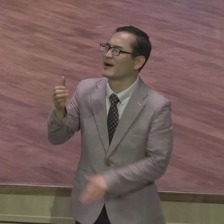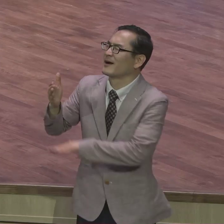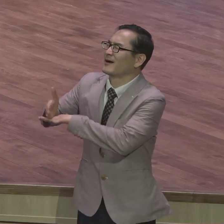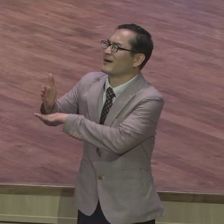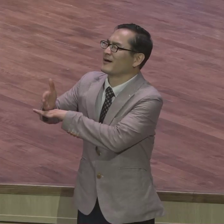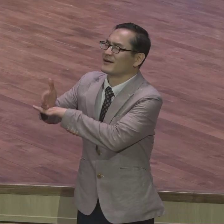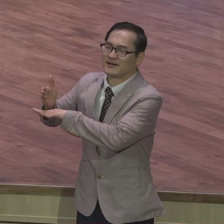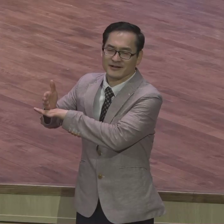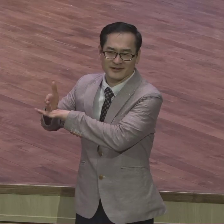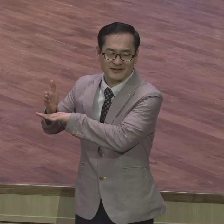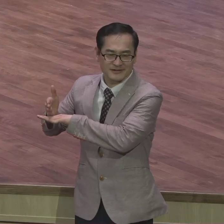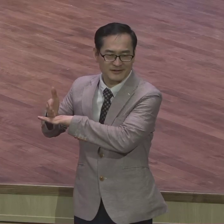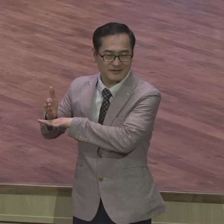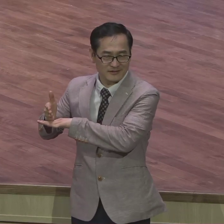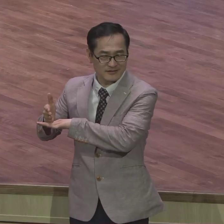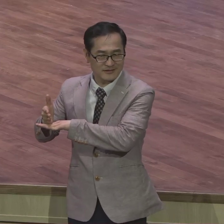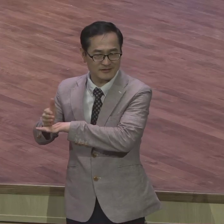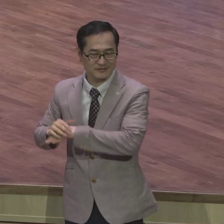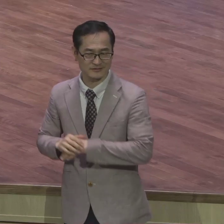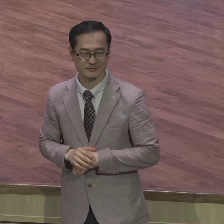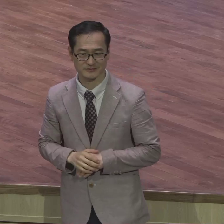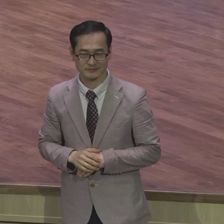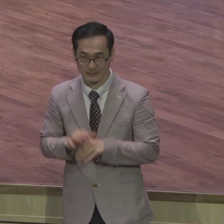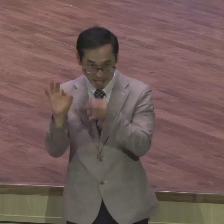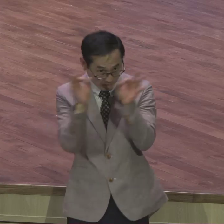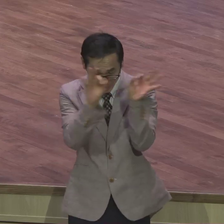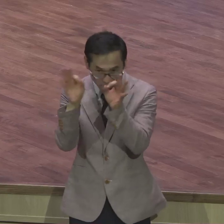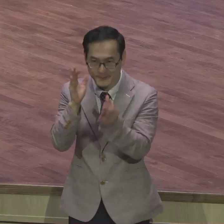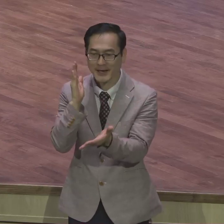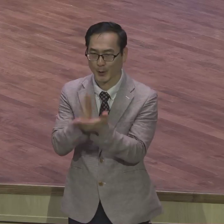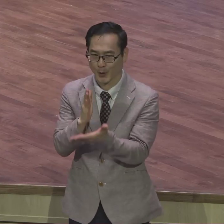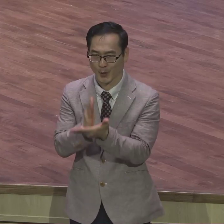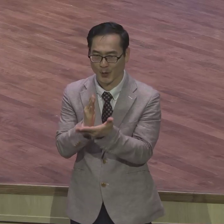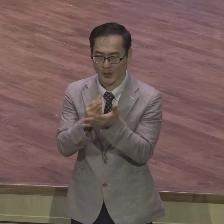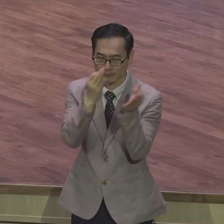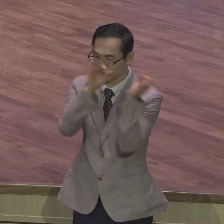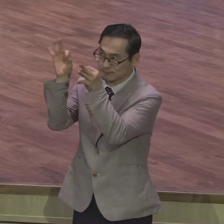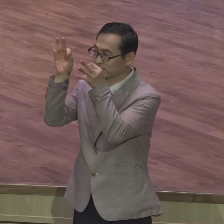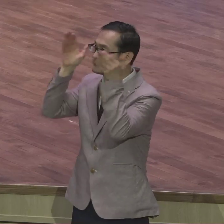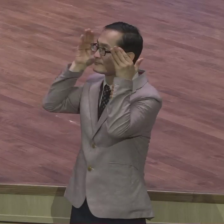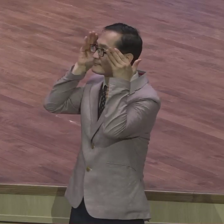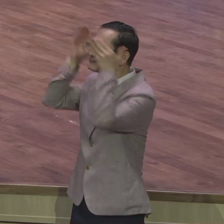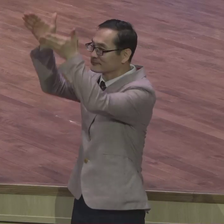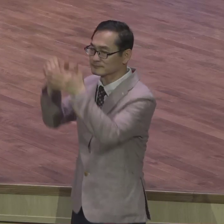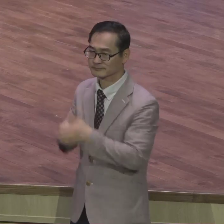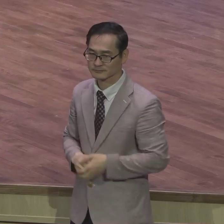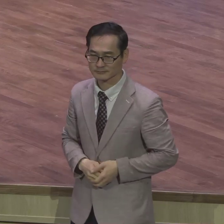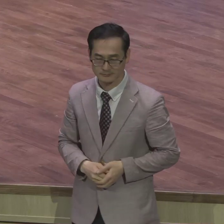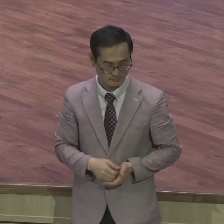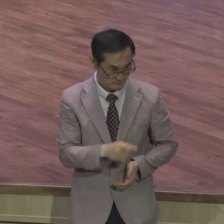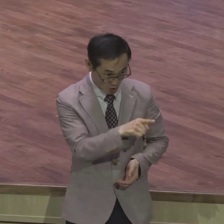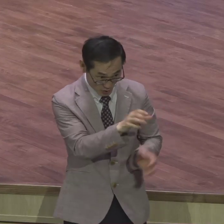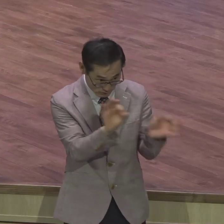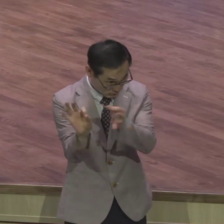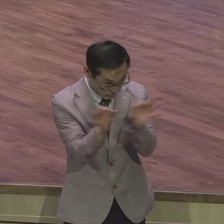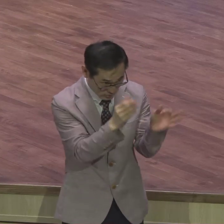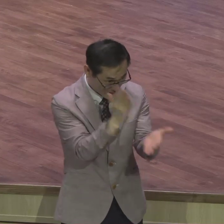이제는 더 이상 한눈 팔지 말고 오직 나만 쳐다봐 그